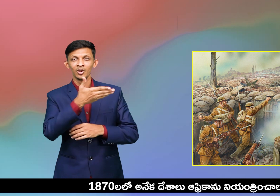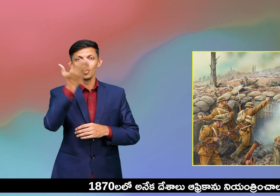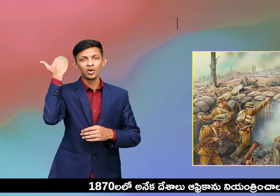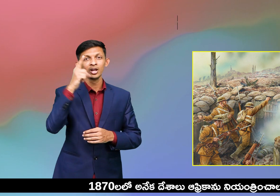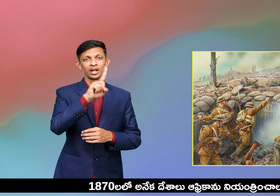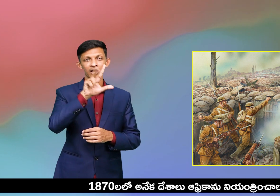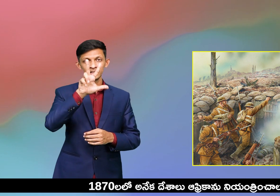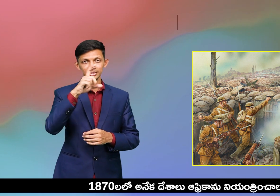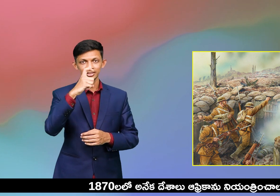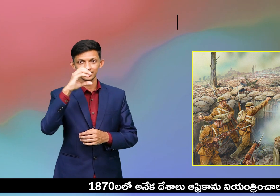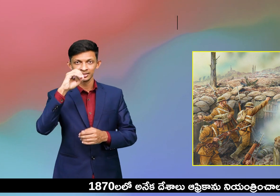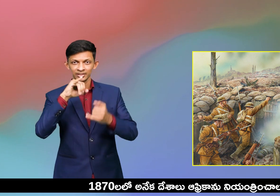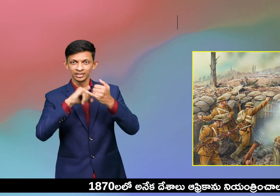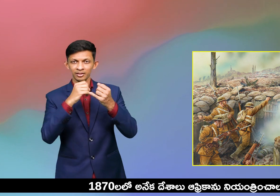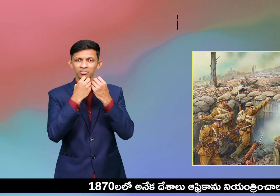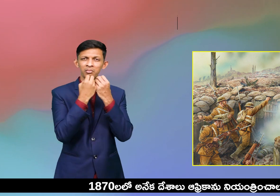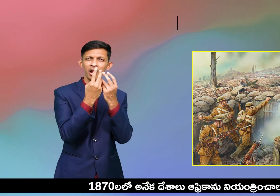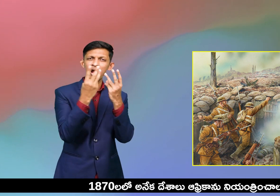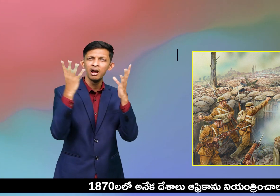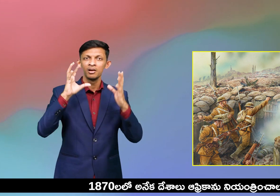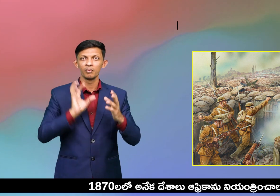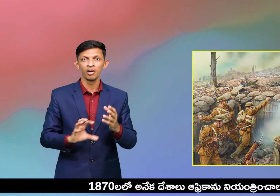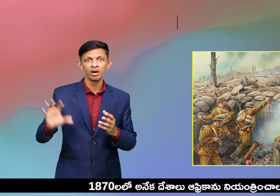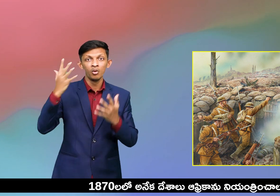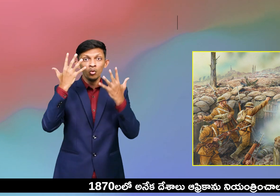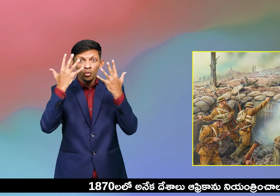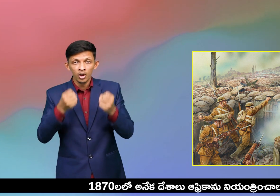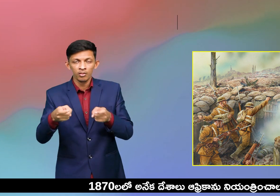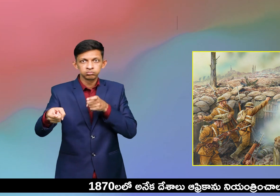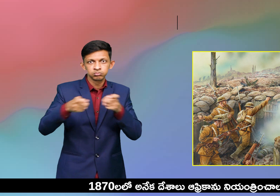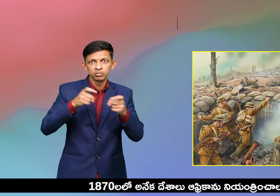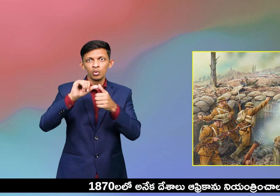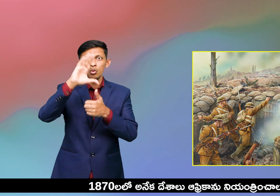1870లలో అనేక దేశాలు ఆఫ్రికాను నియంత్రించాలనుకున్నాయి.